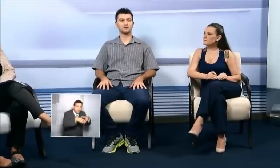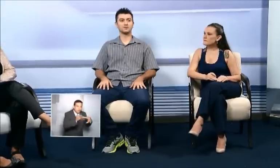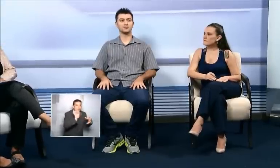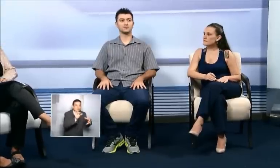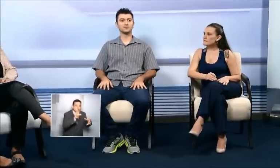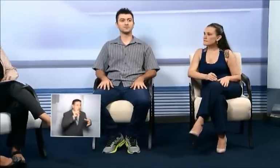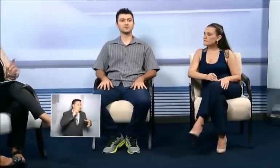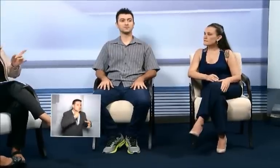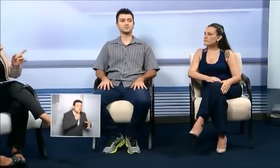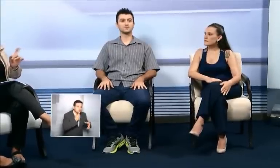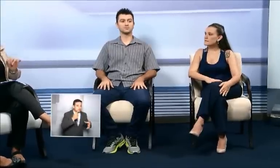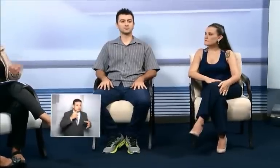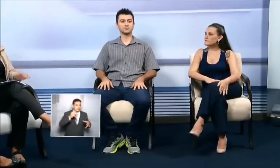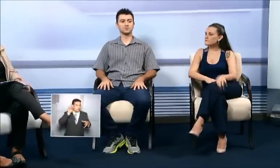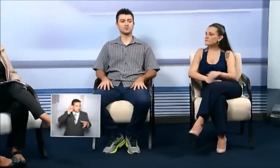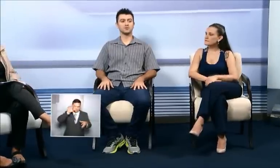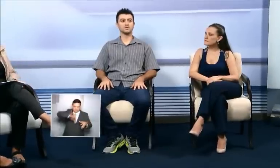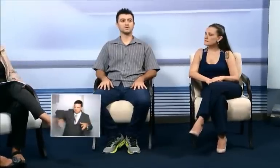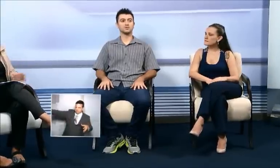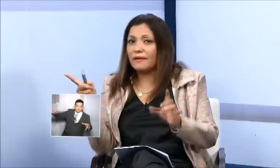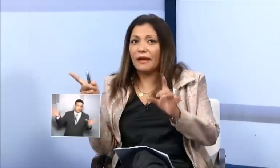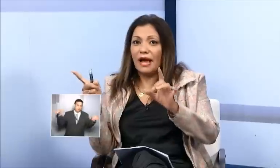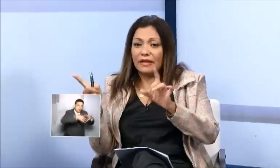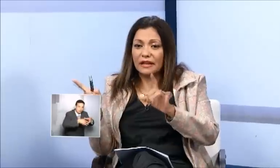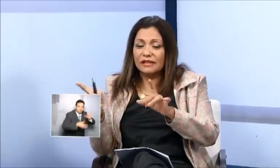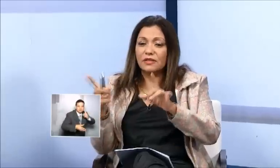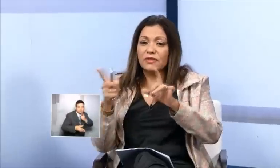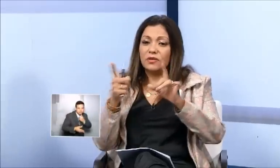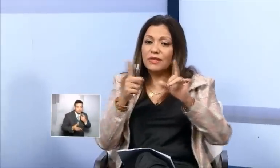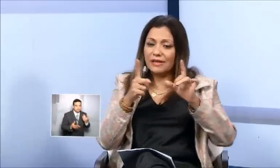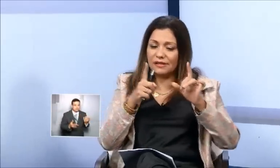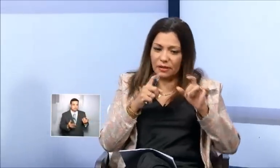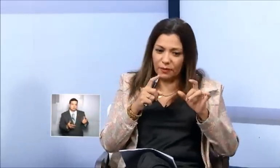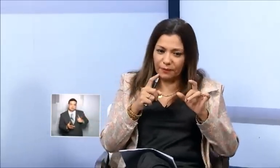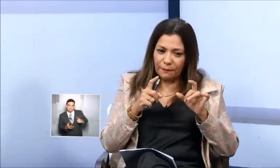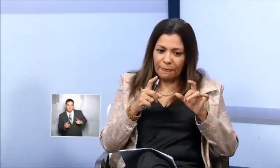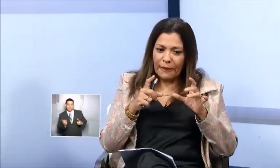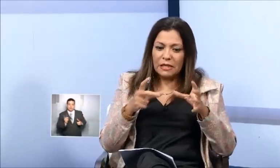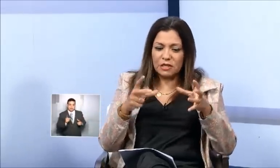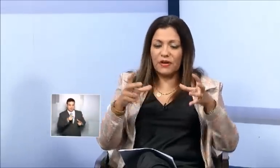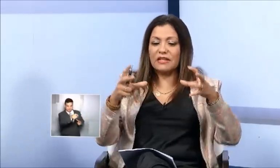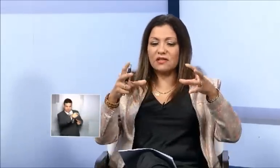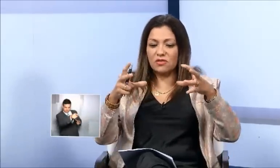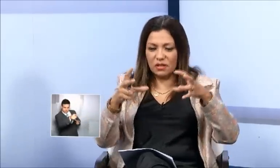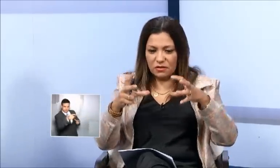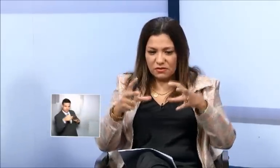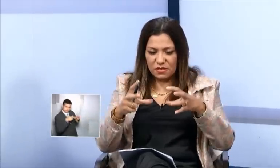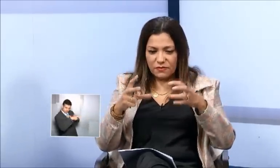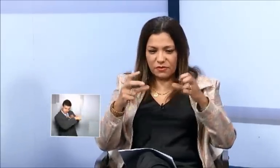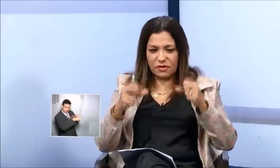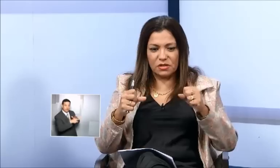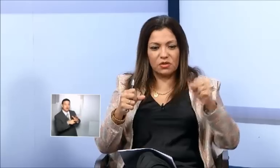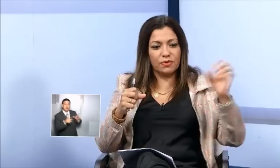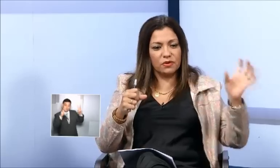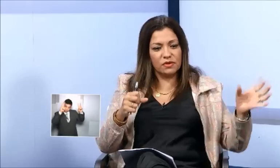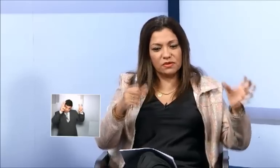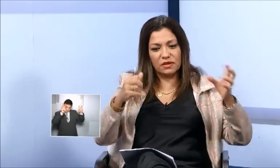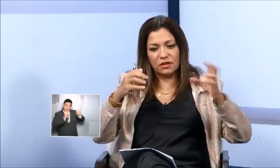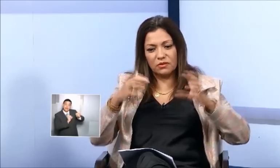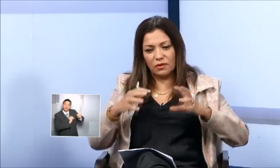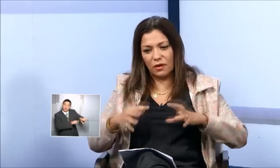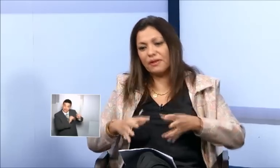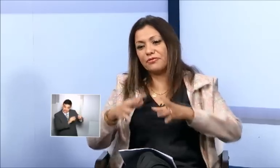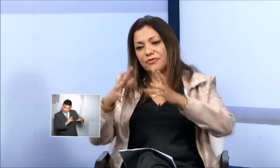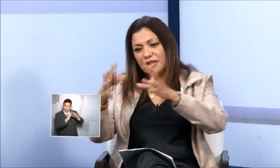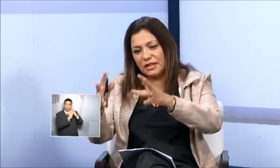só de surdos? E aí eu vou complementar para você, na questão da educação. A gente fala da escola inclusiva, ou seja, o Bruno